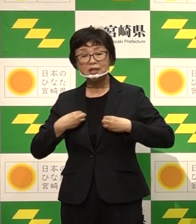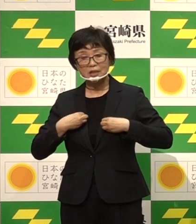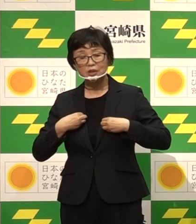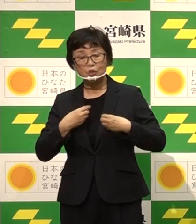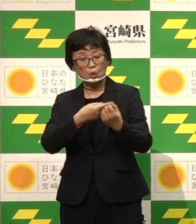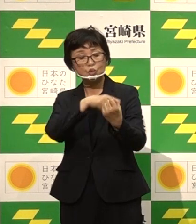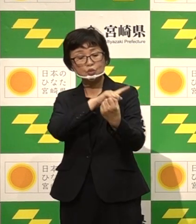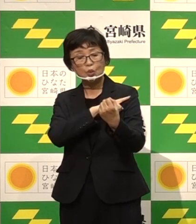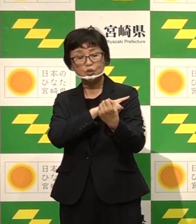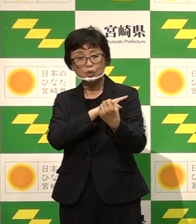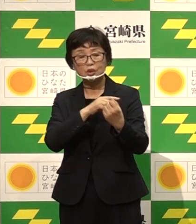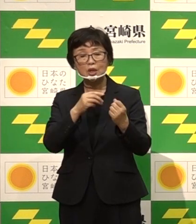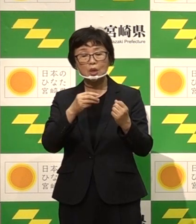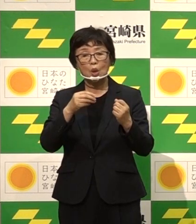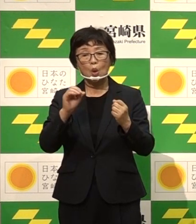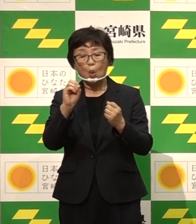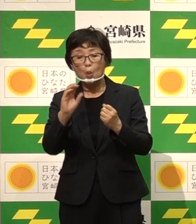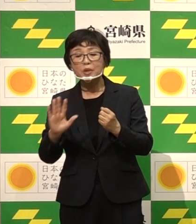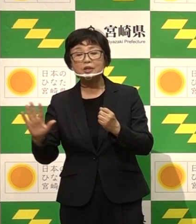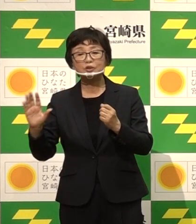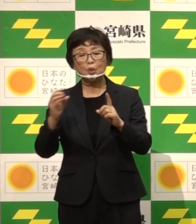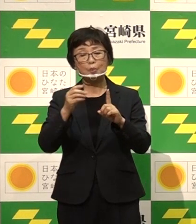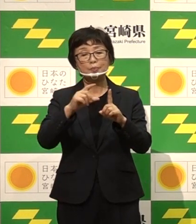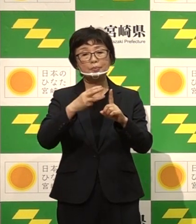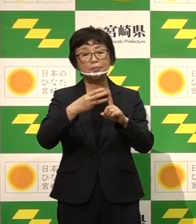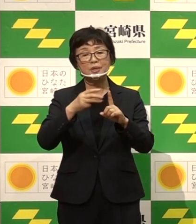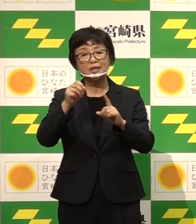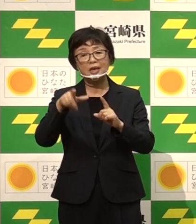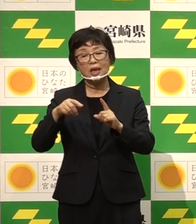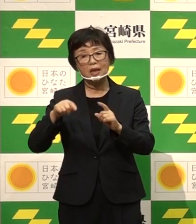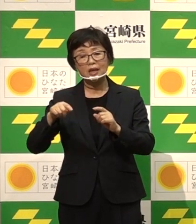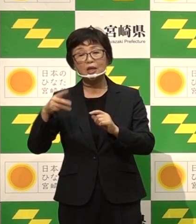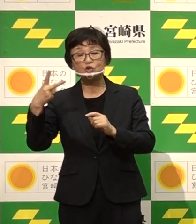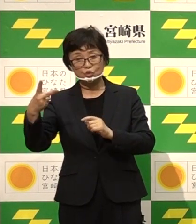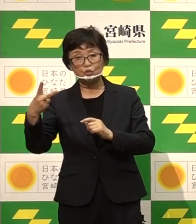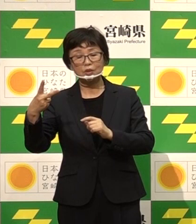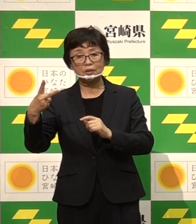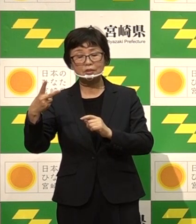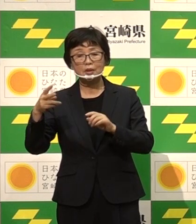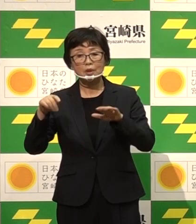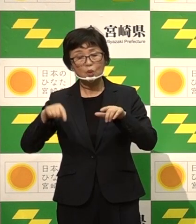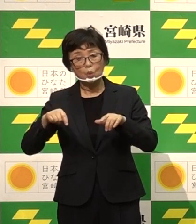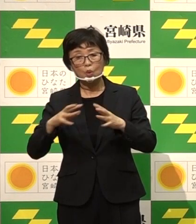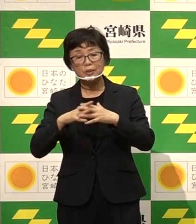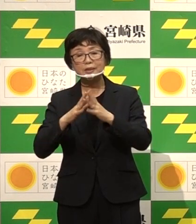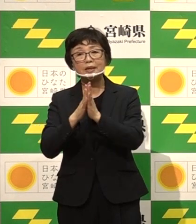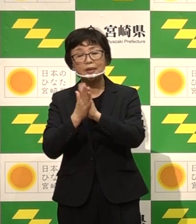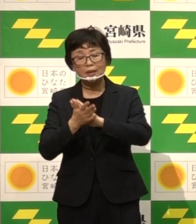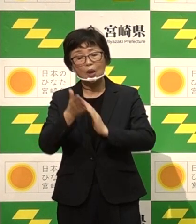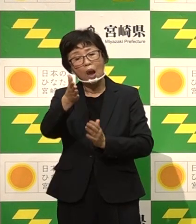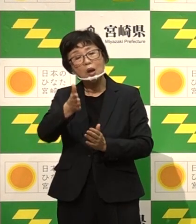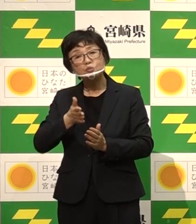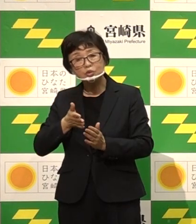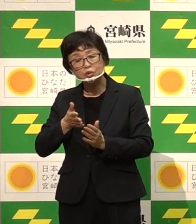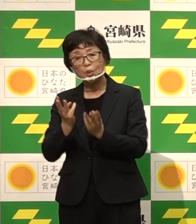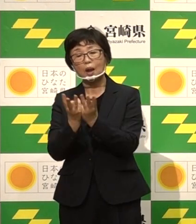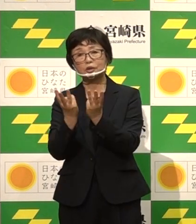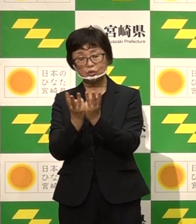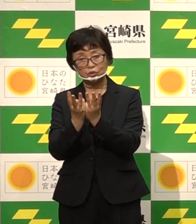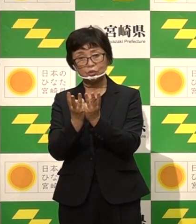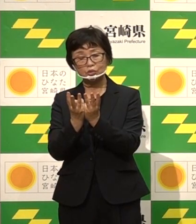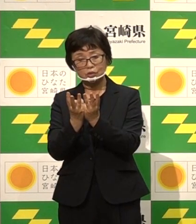言われているオミクロン BA.2 その広がりでありまして、本県におきましてもほぼ半数であります